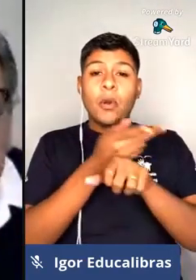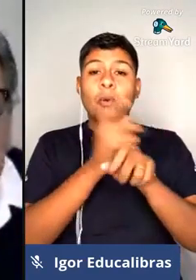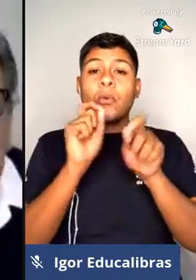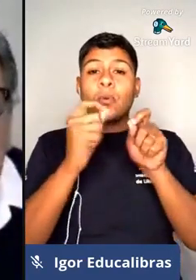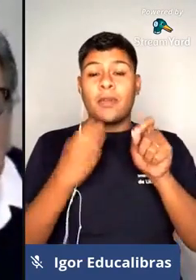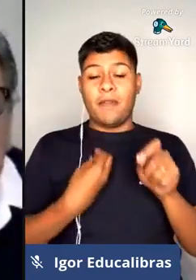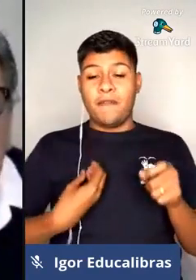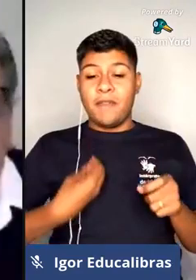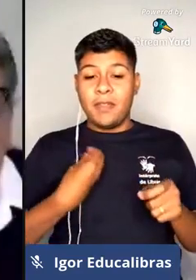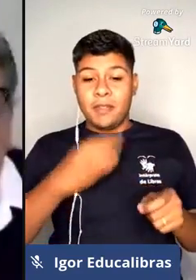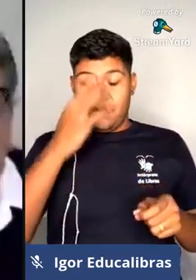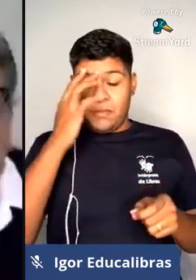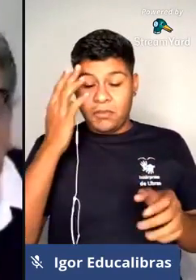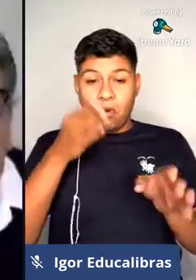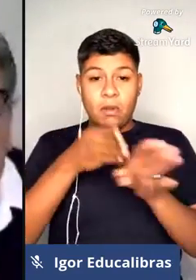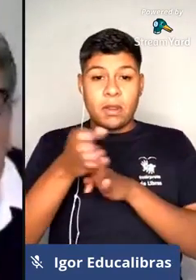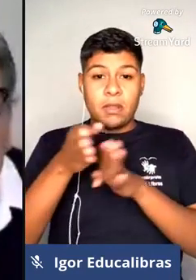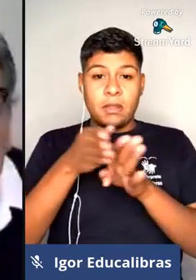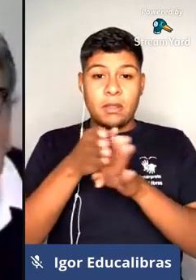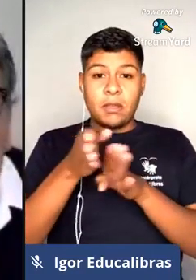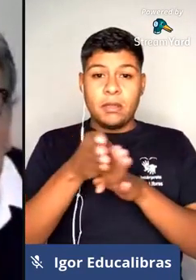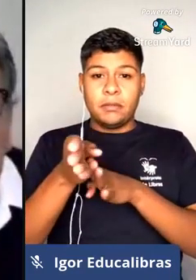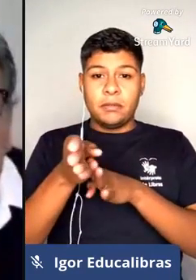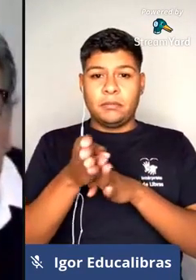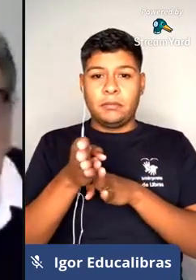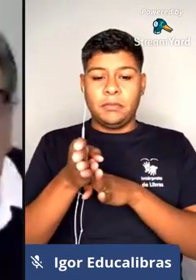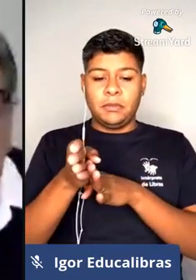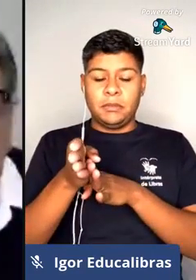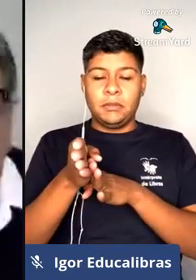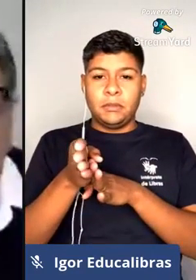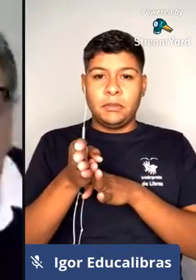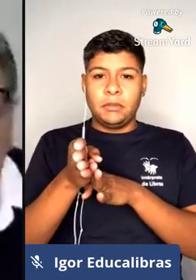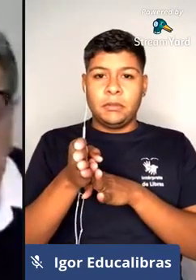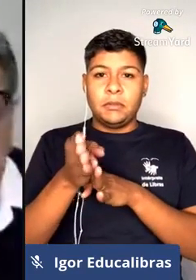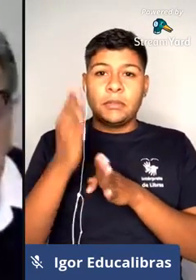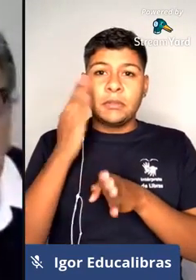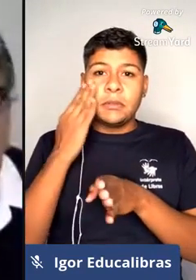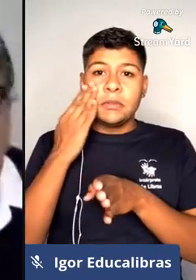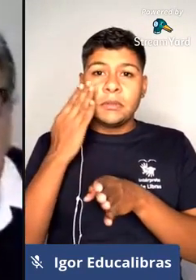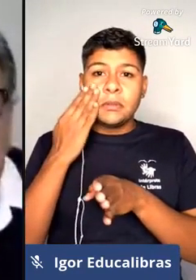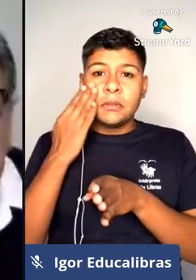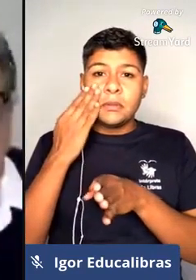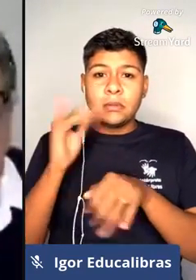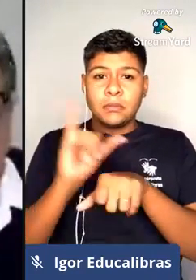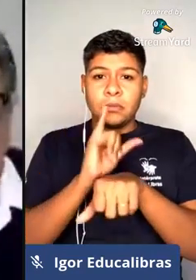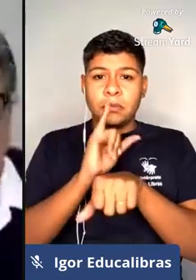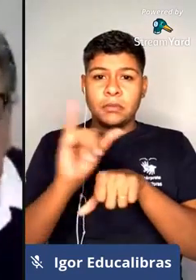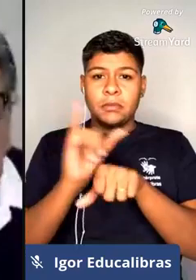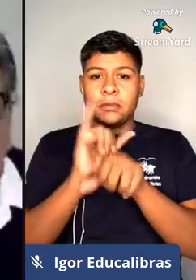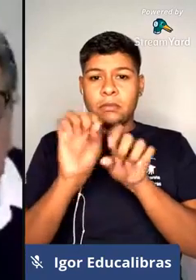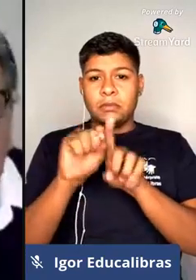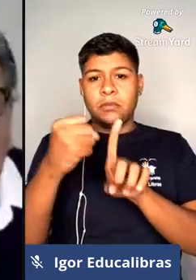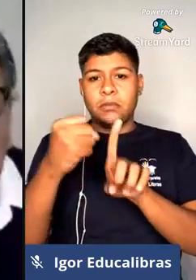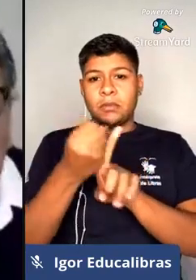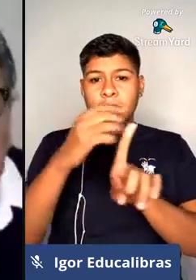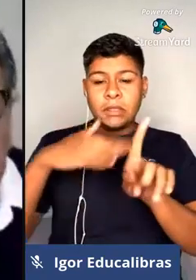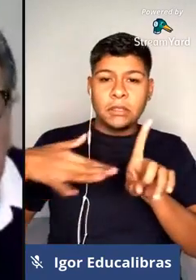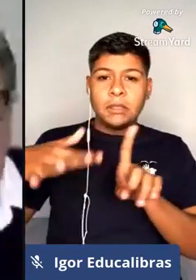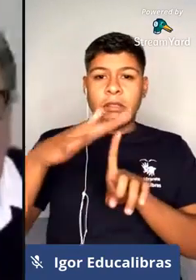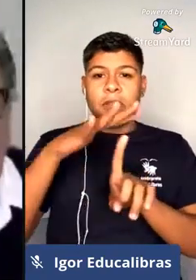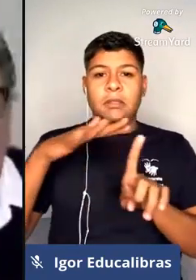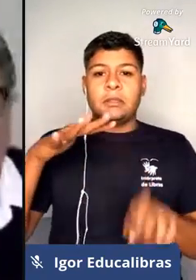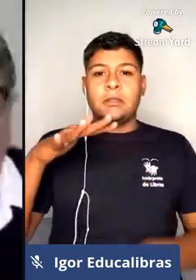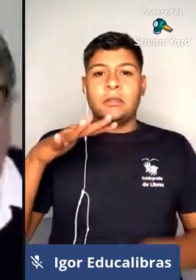das pessoas com recursos amealhados de impostos para aplicar na sociedade. Se algo é mal